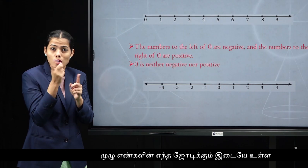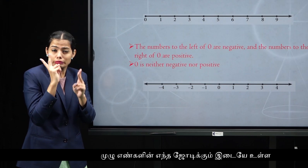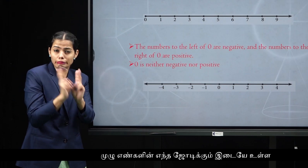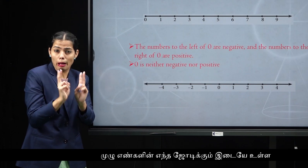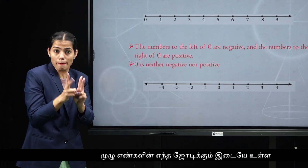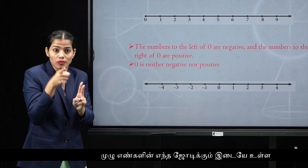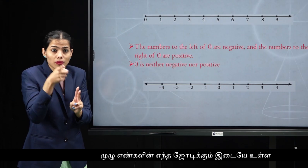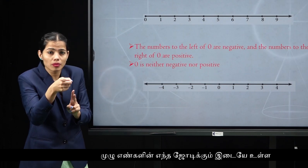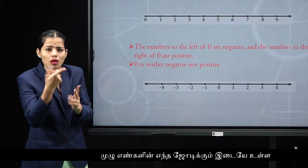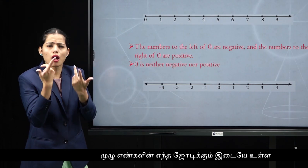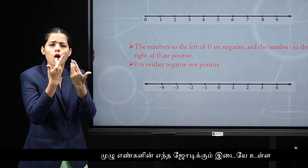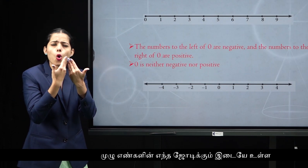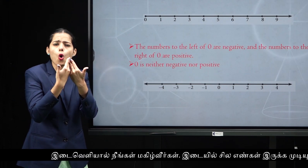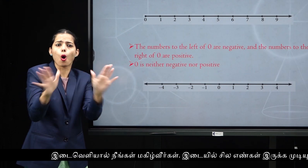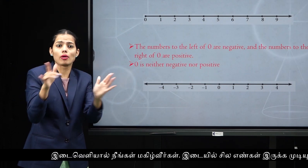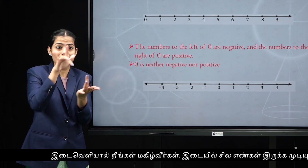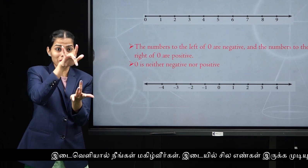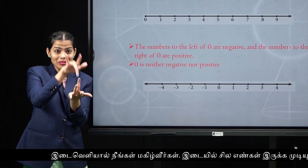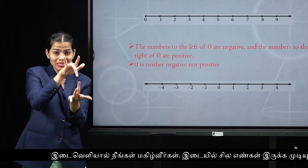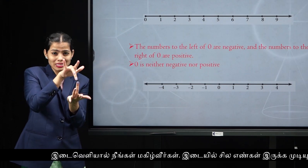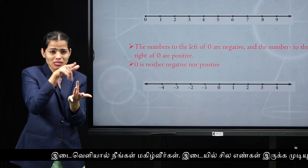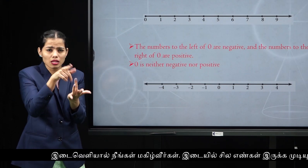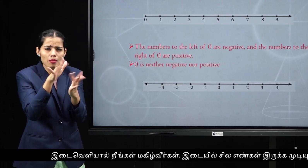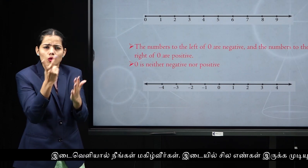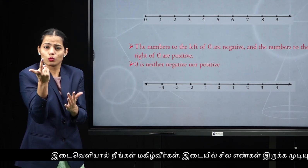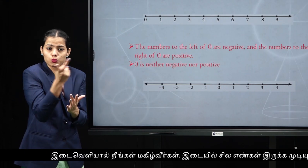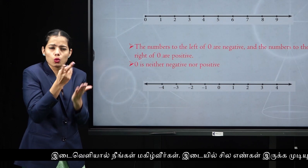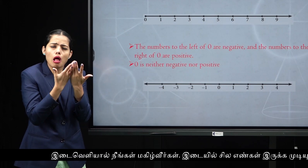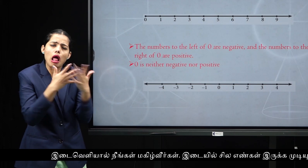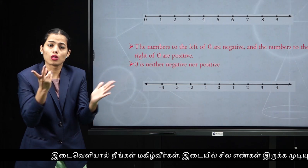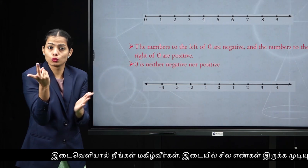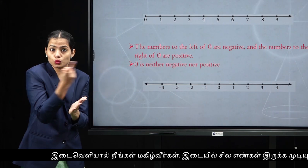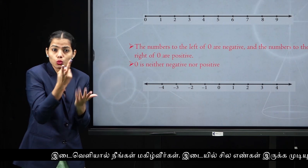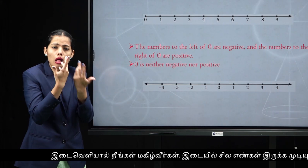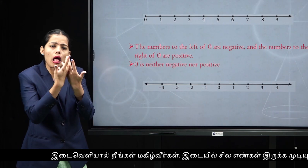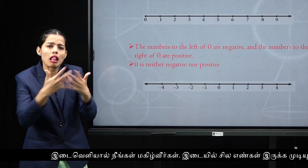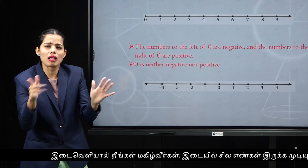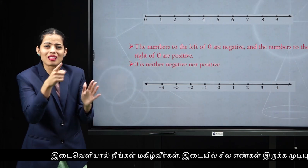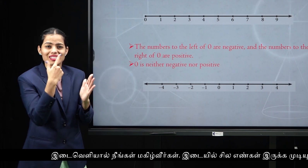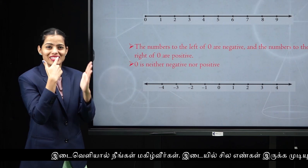எந்த ஜோடிக்கும் இடையே உள்ள இடைவெளியால் நீங்கள் மகிழ்வீர்கள். இடையில் சில எண்கள் இருக்க